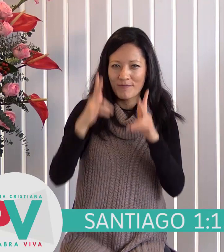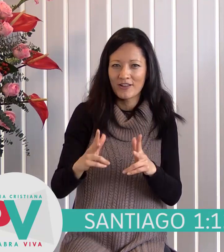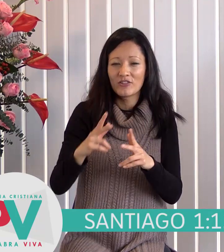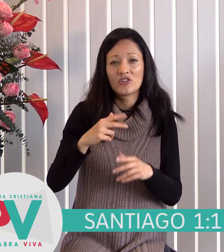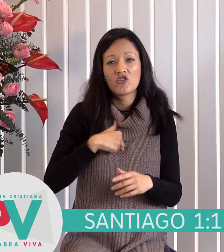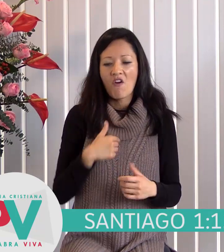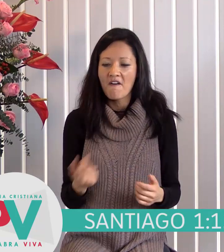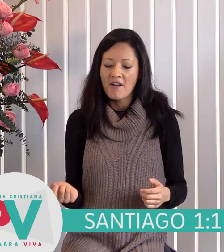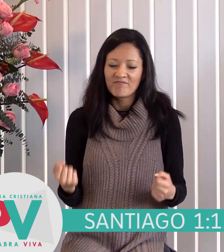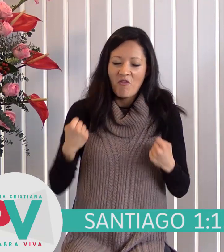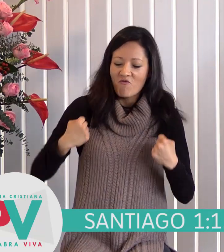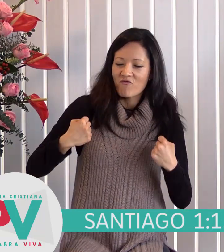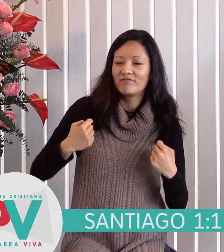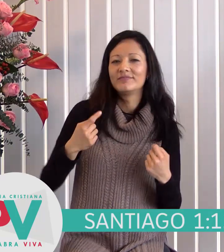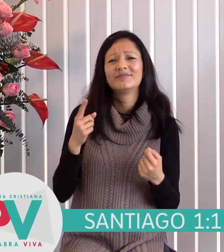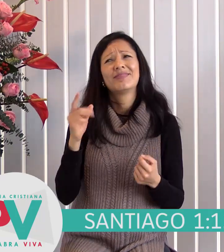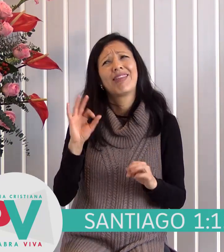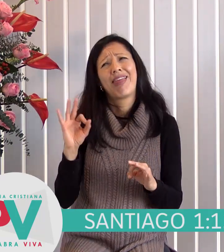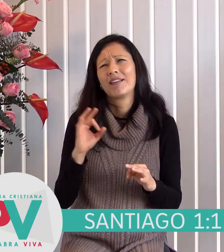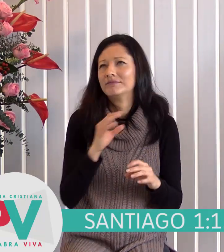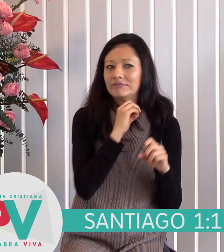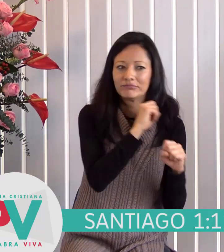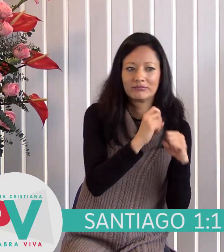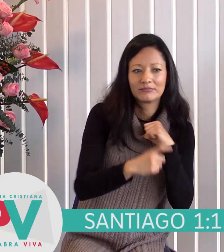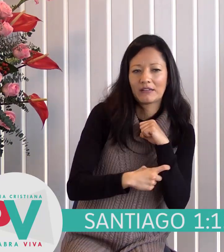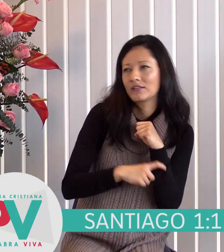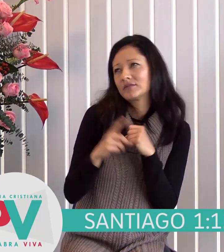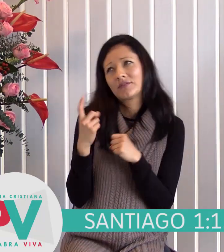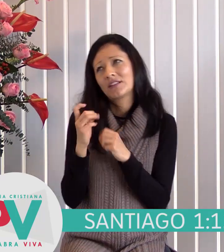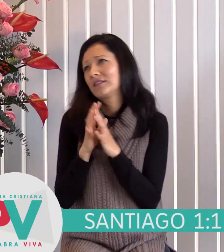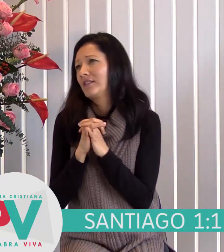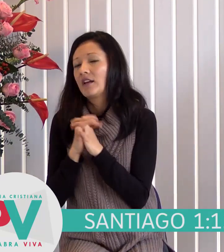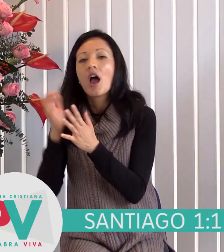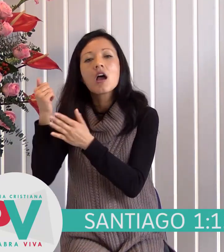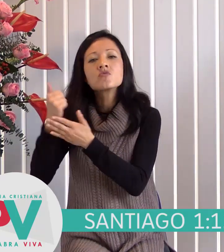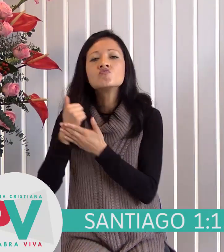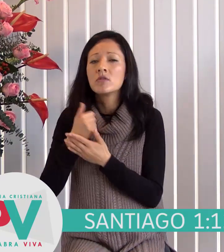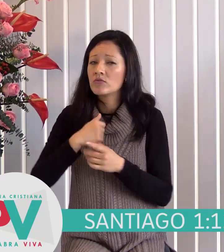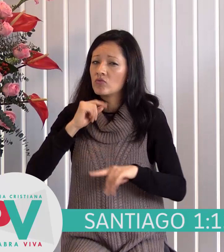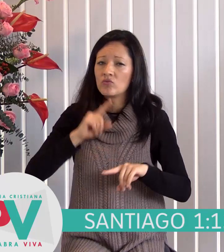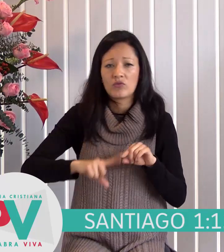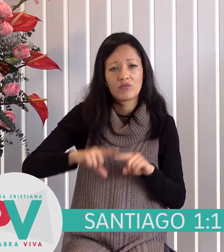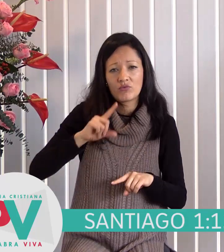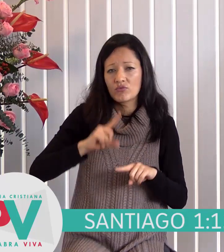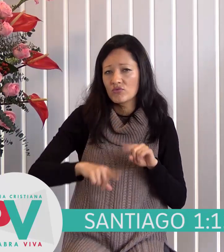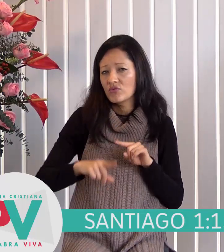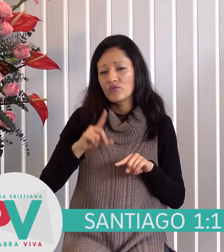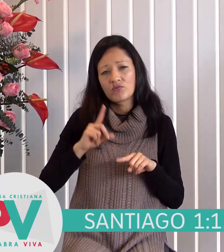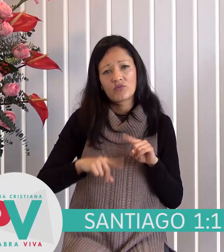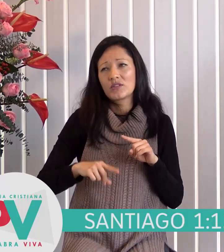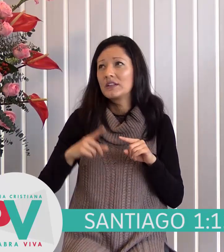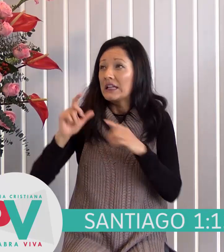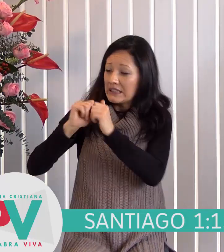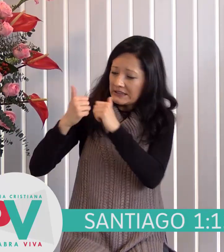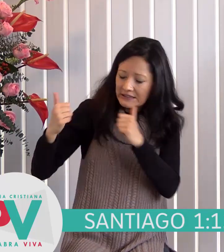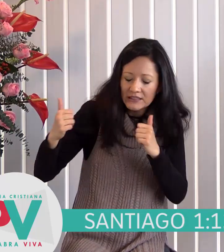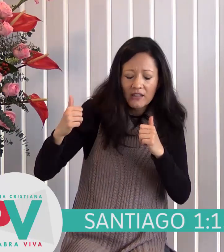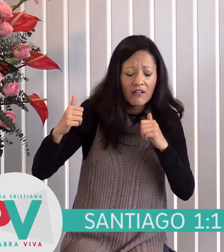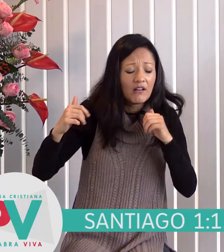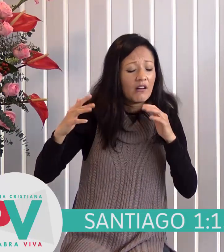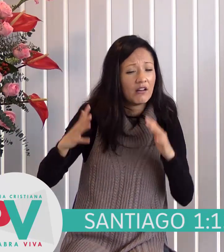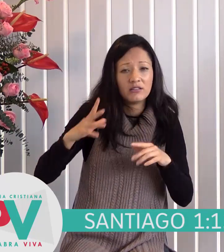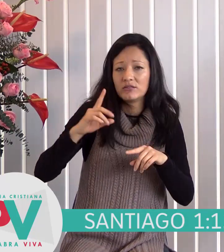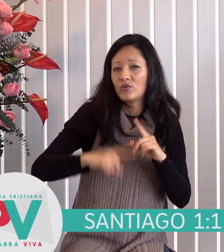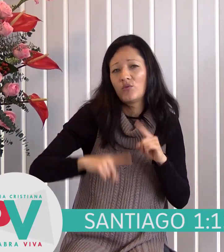tan berraquito. No me metas en tentación. Ayúdame, no puedo. No, sin ti no aguanto, sin ti no